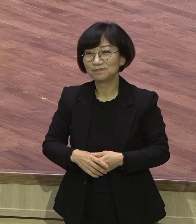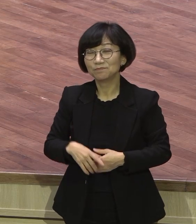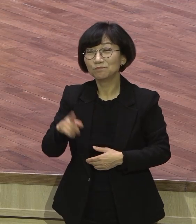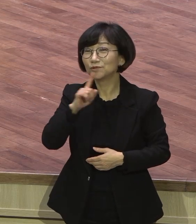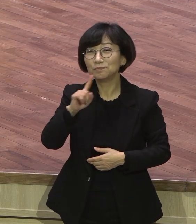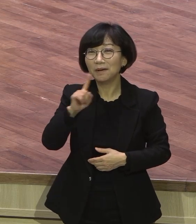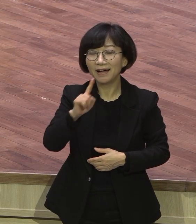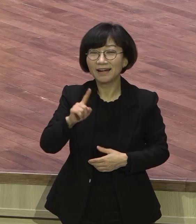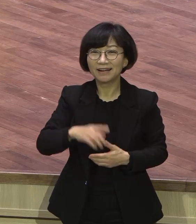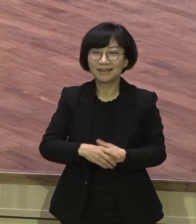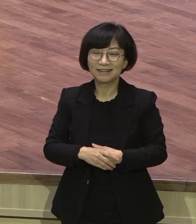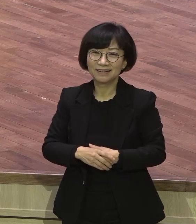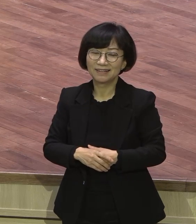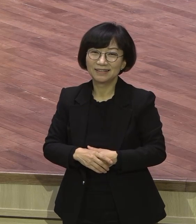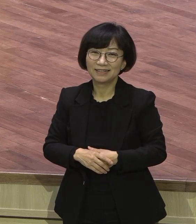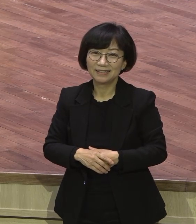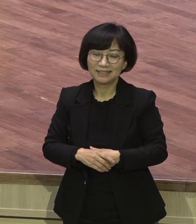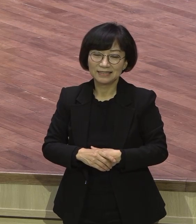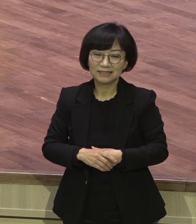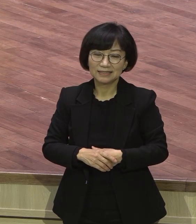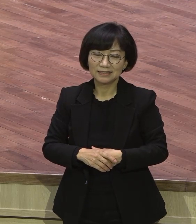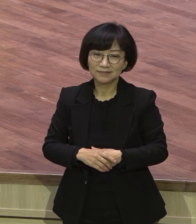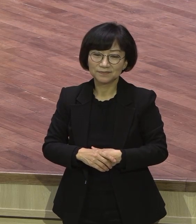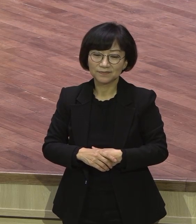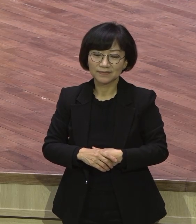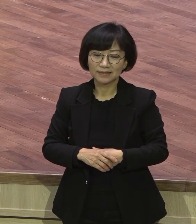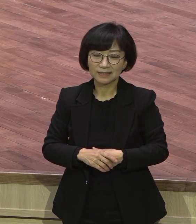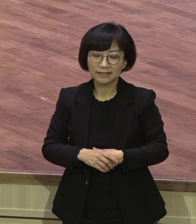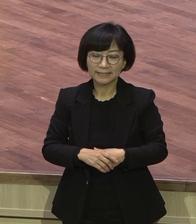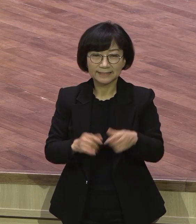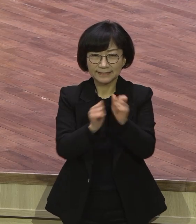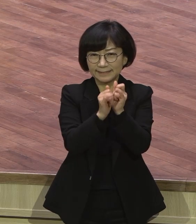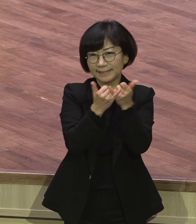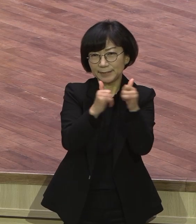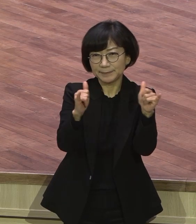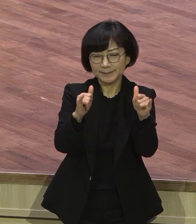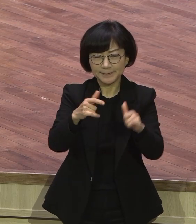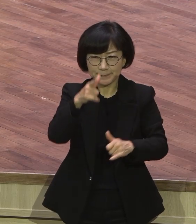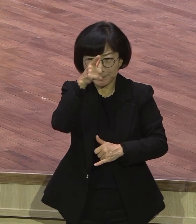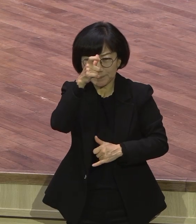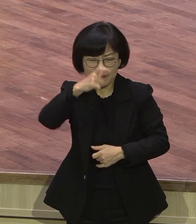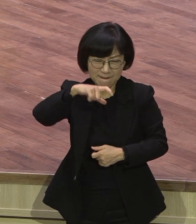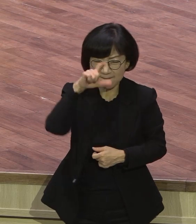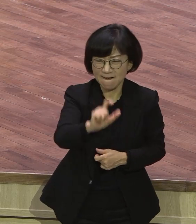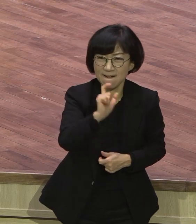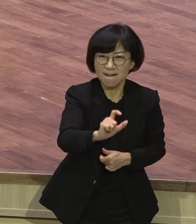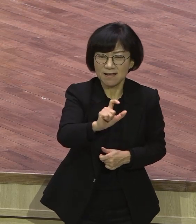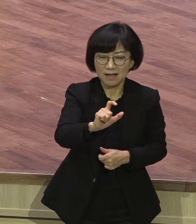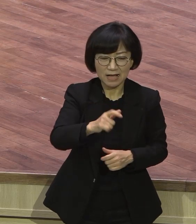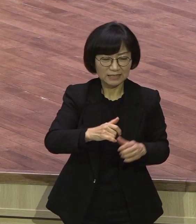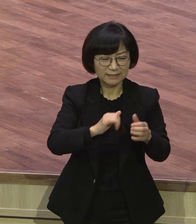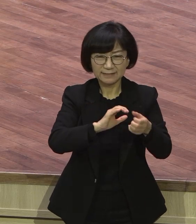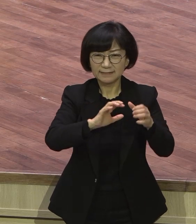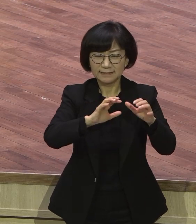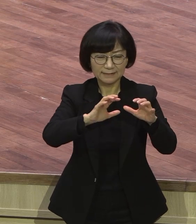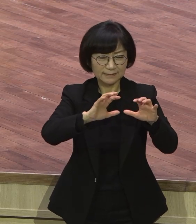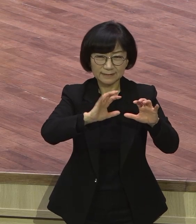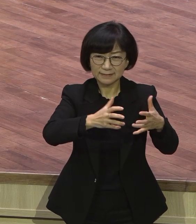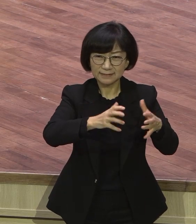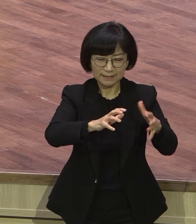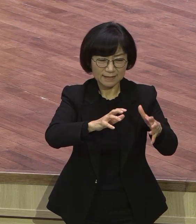그만큼 사람들이 자기 것으로 가득 차있어요 세상 것으로 세상